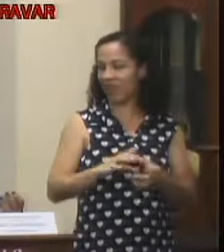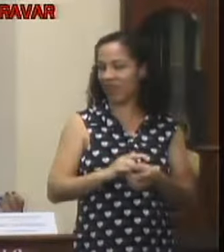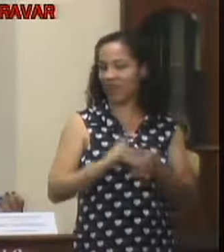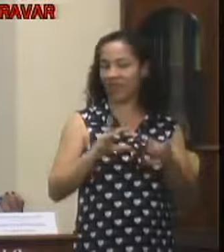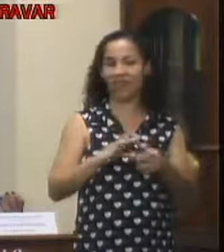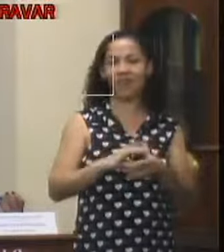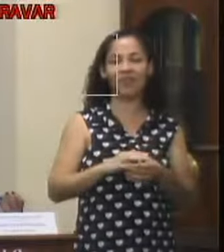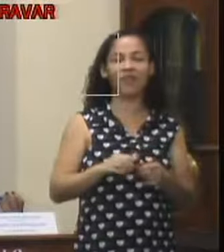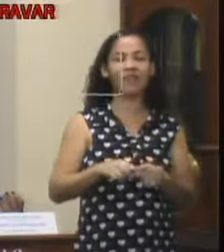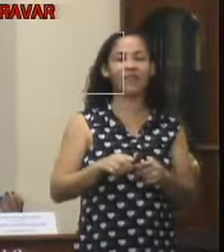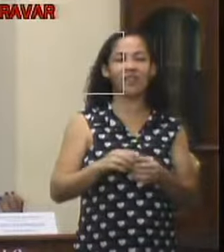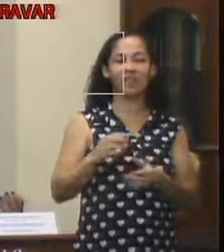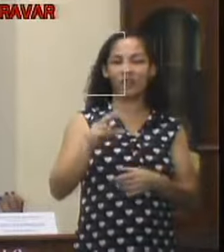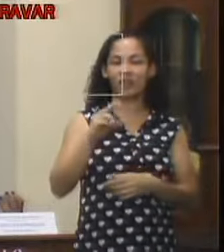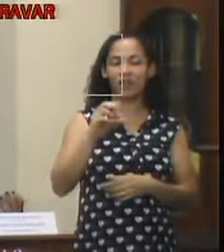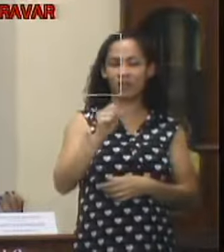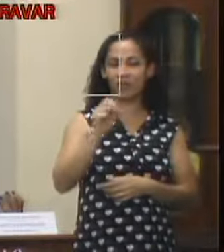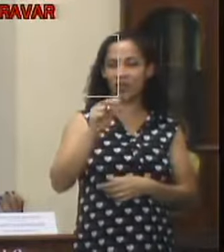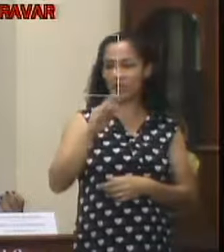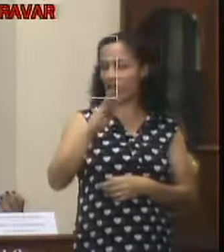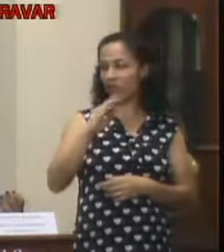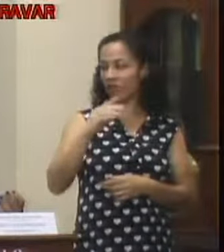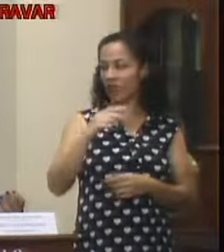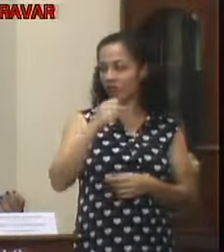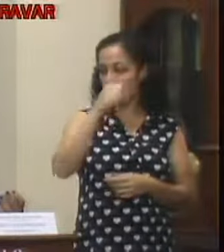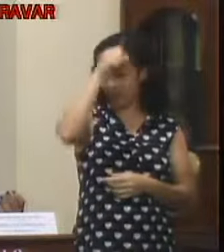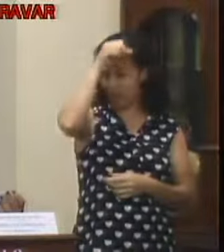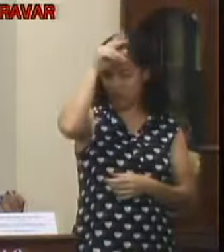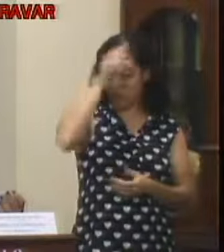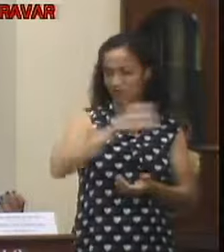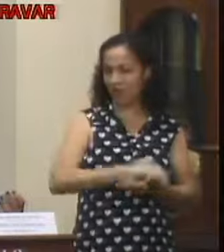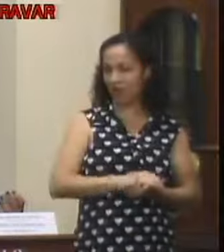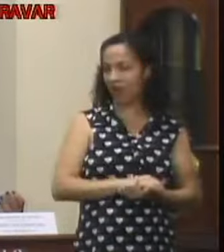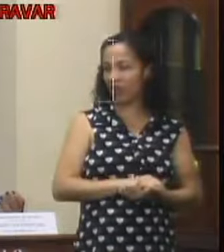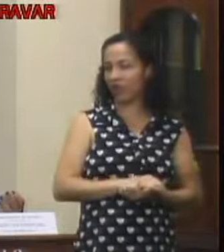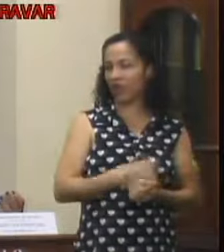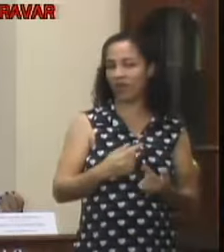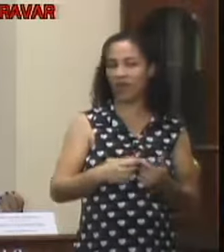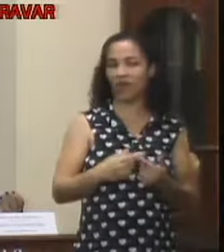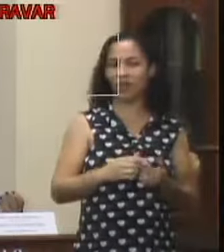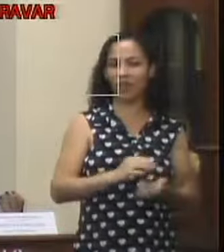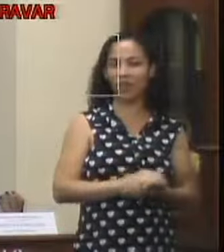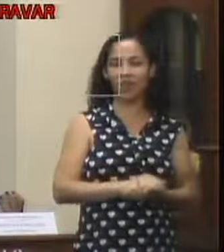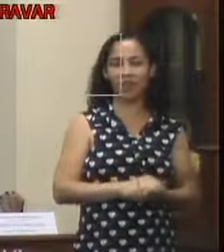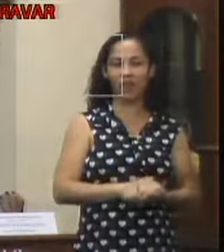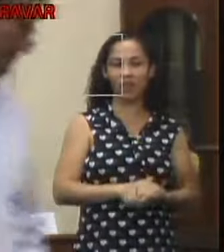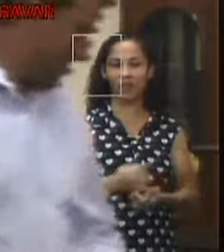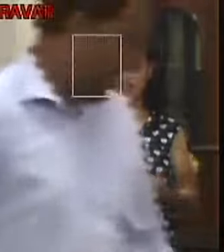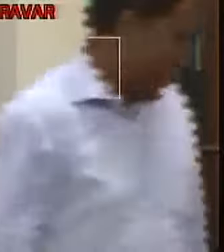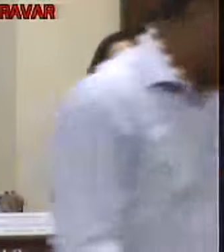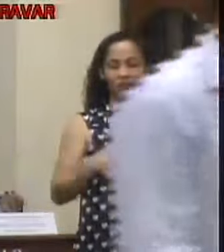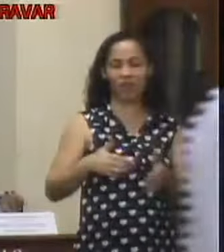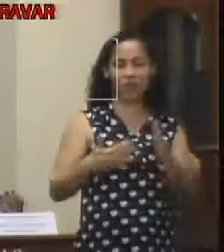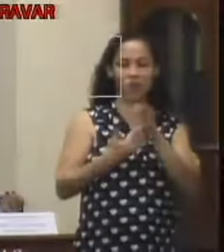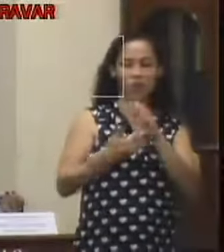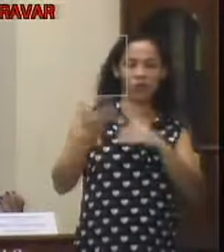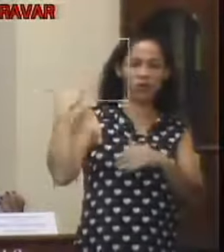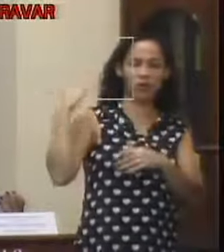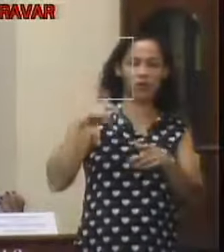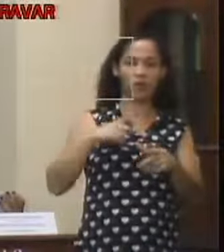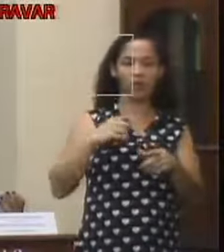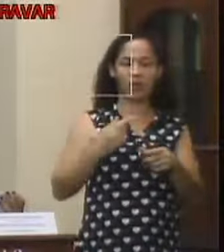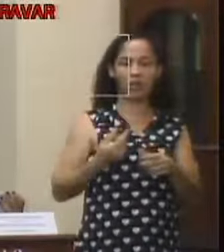cargo de subprefeito pelos fatos abaixo expostos. Justificativa. Na última reestruturação realizada em cargos e